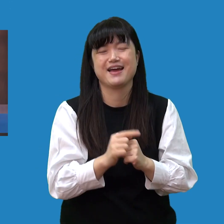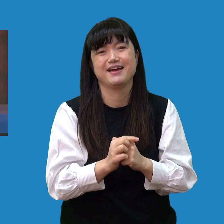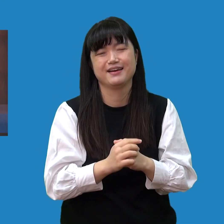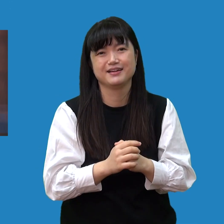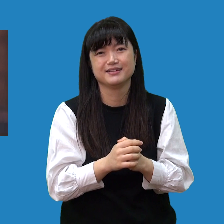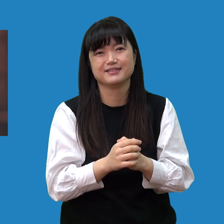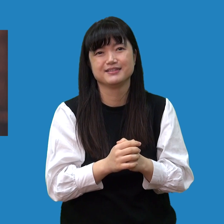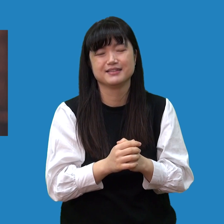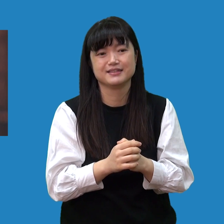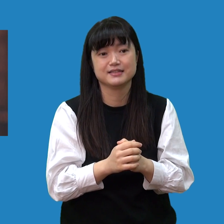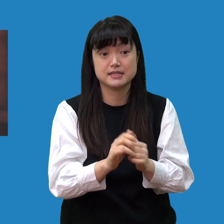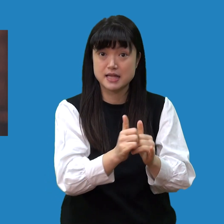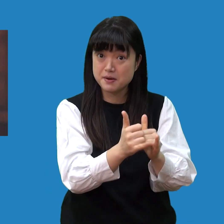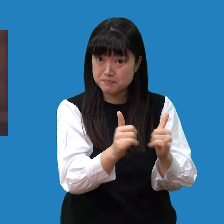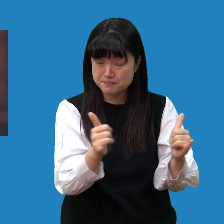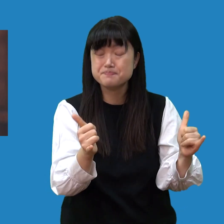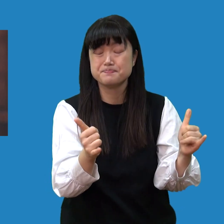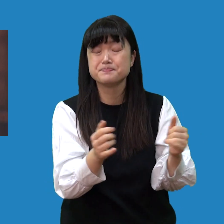자, 이제 인류가